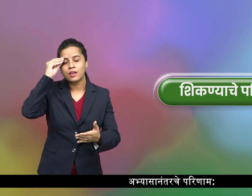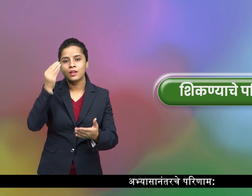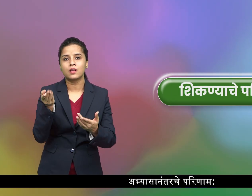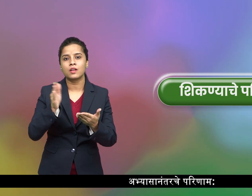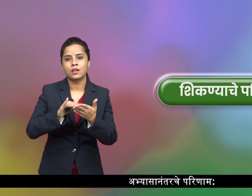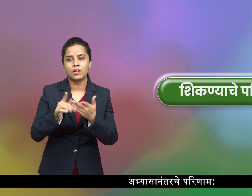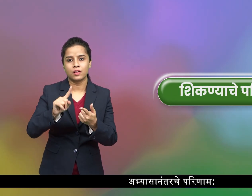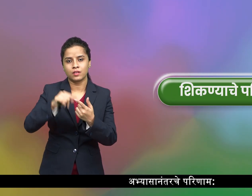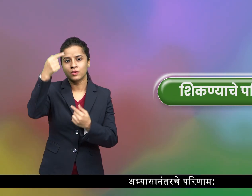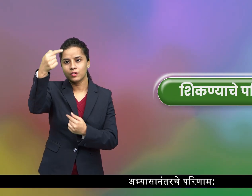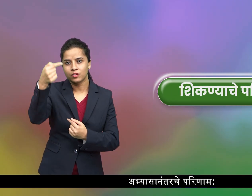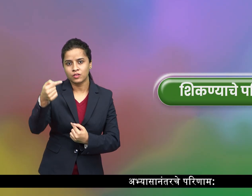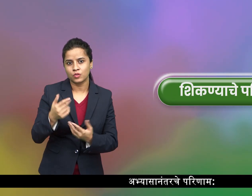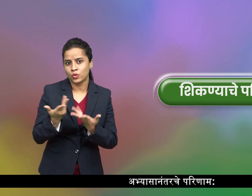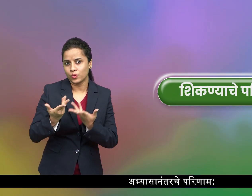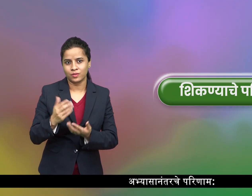अभ्यासानंतरचे परिणाम